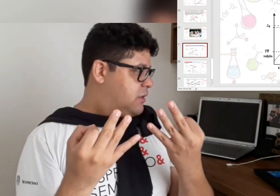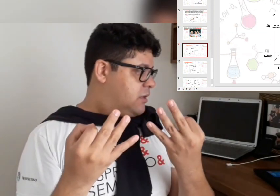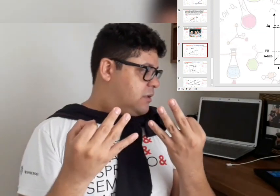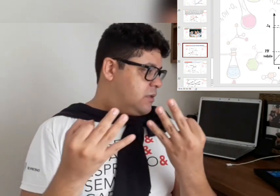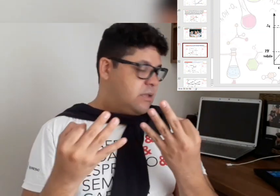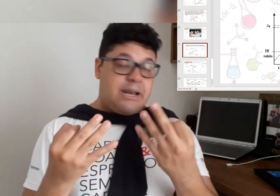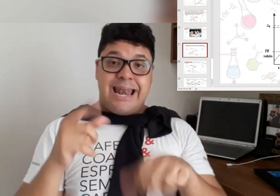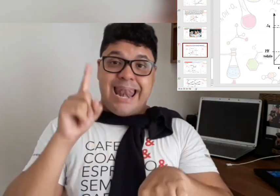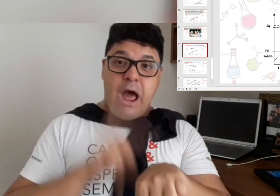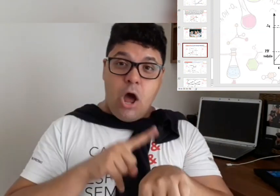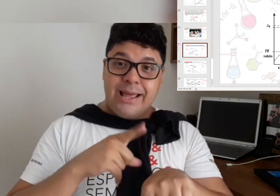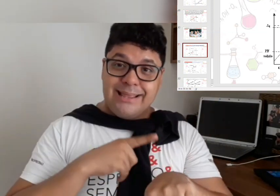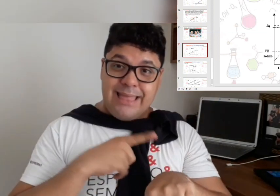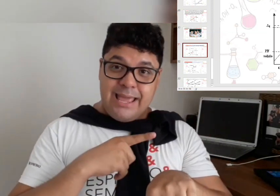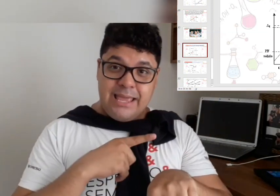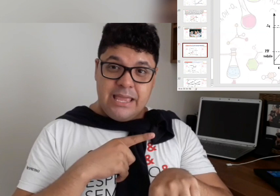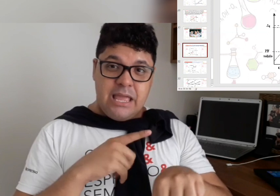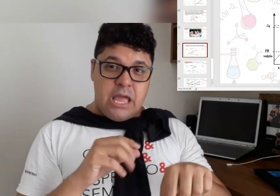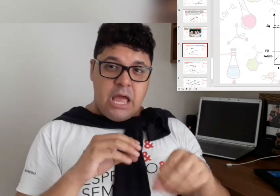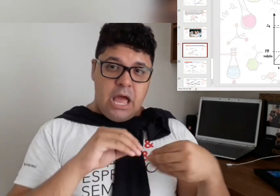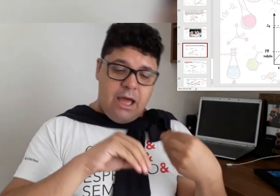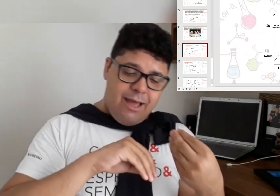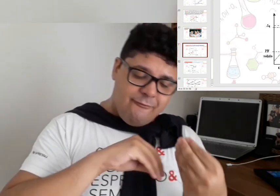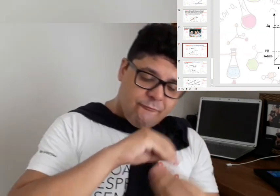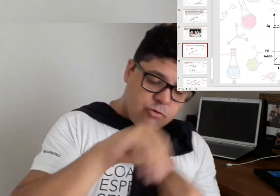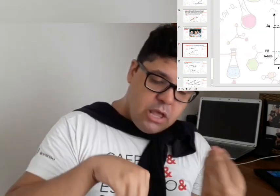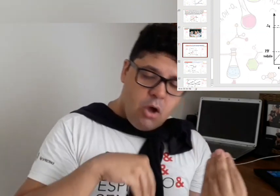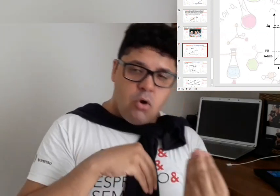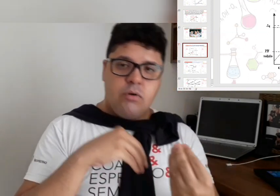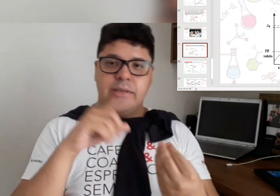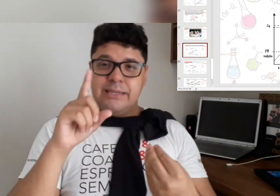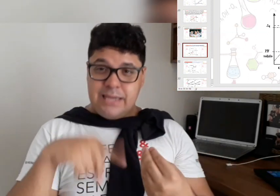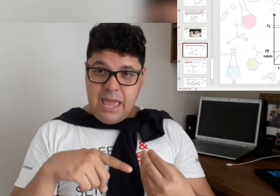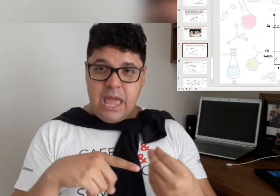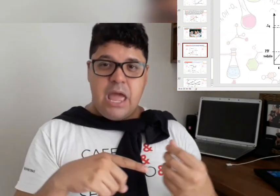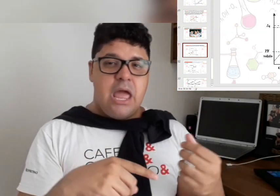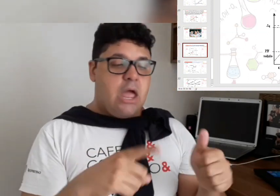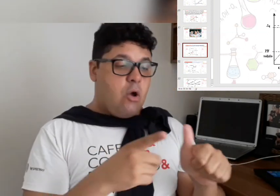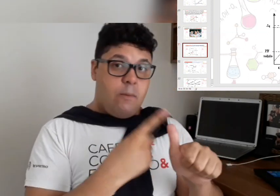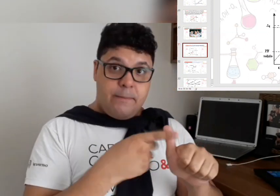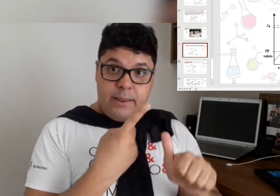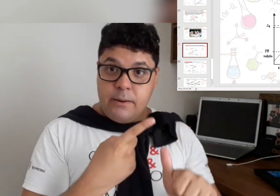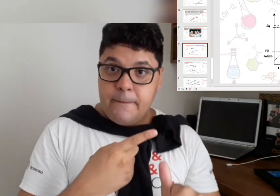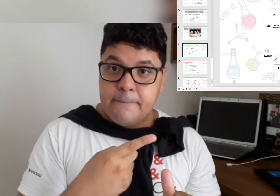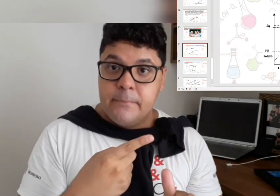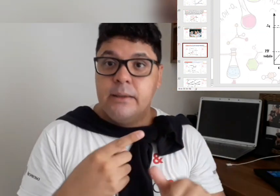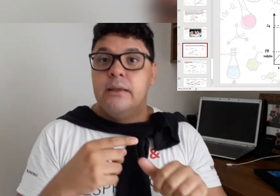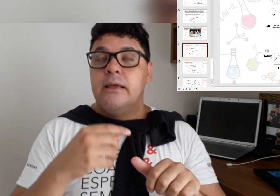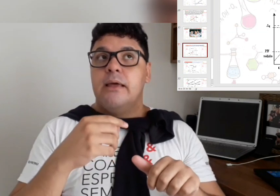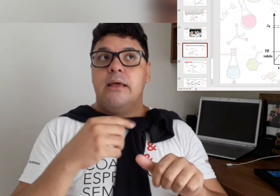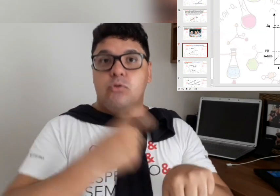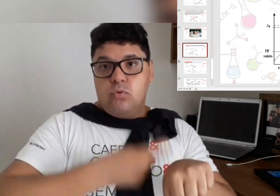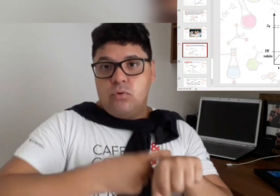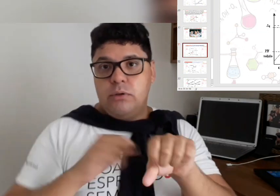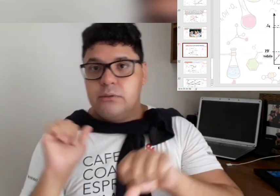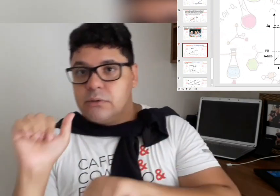bem definidinho, né? Ponto de fusão e ebulição. Só que isso só vai acontecer no ponto de fusão. No ponto de ebulição, ele não